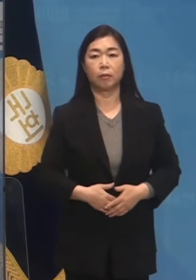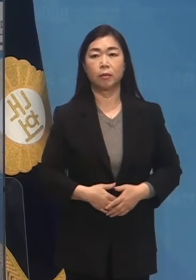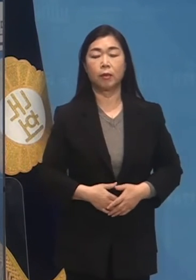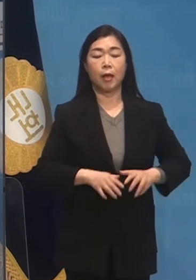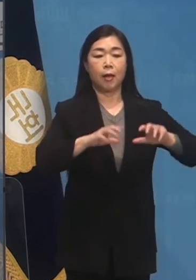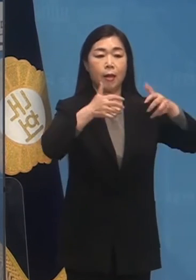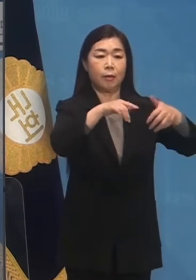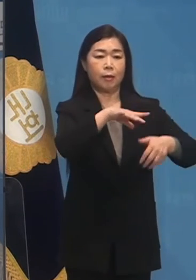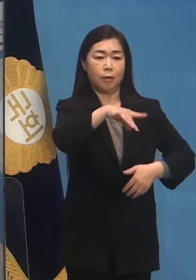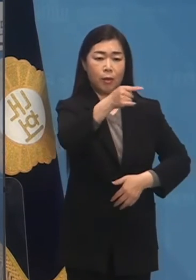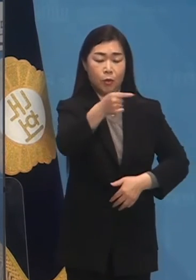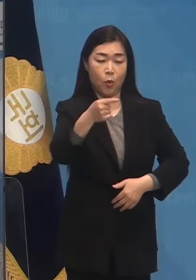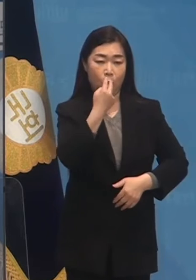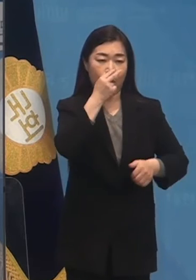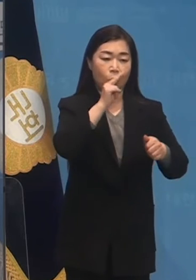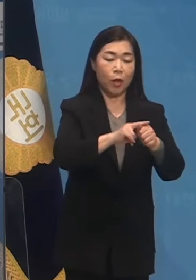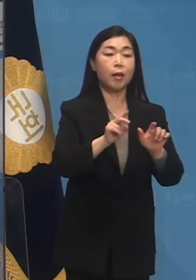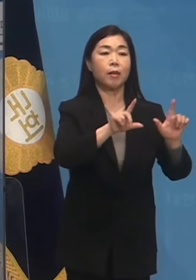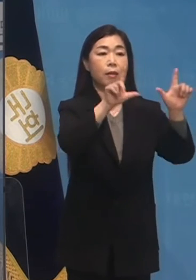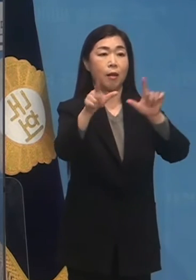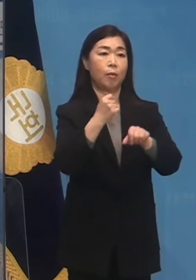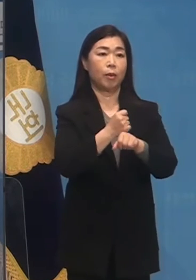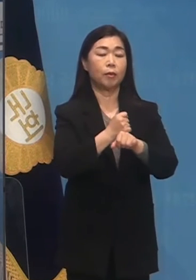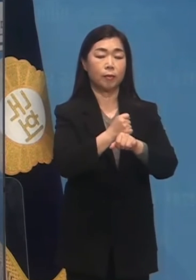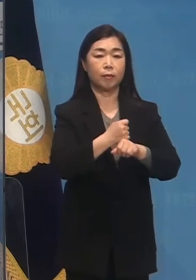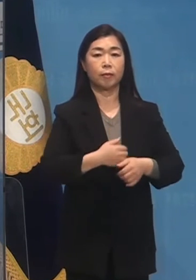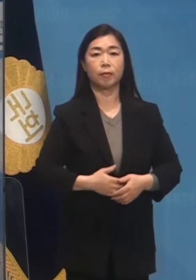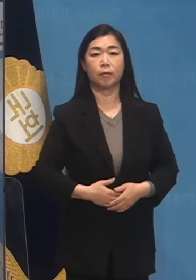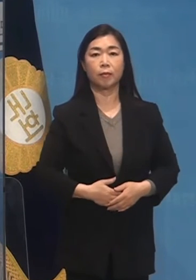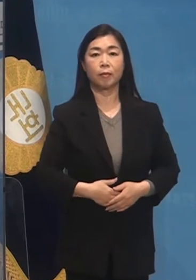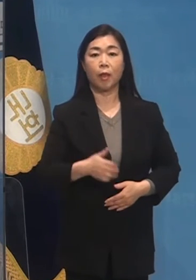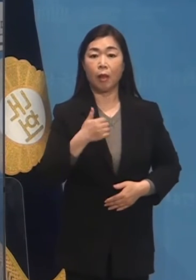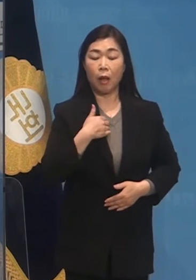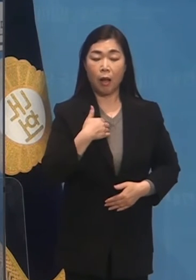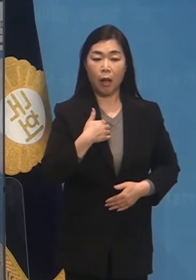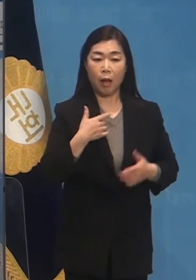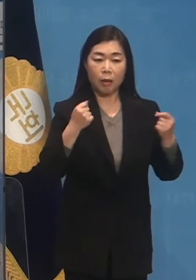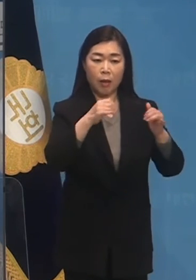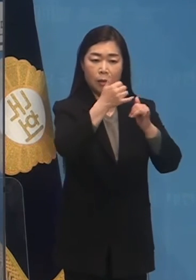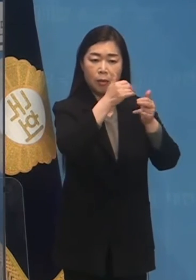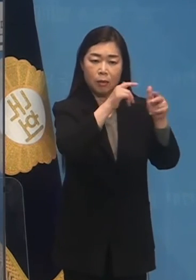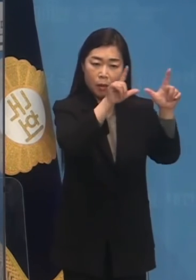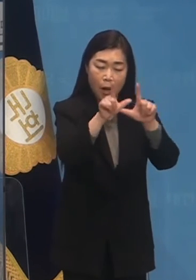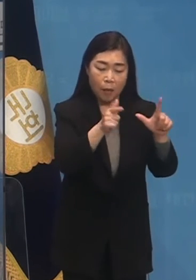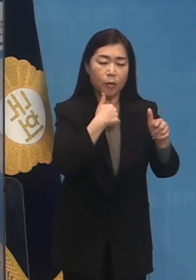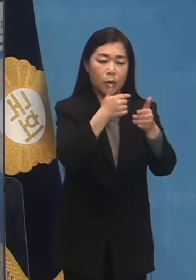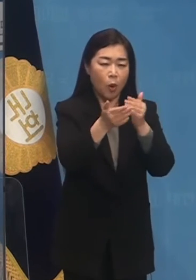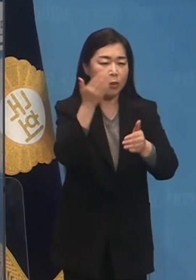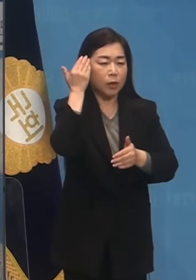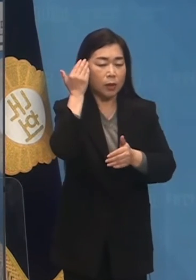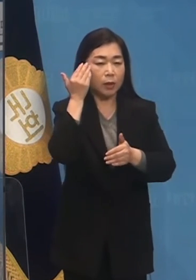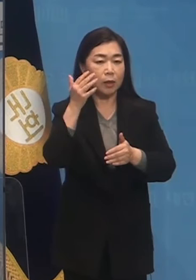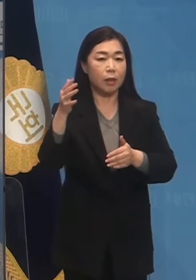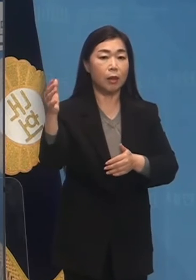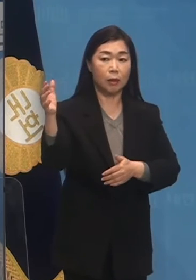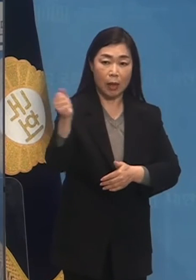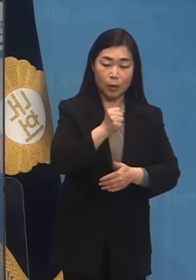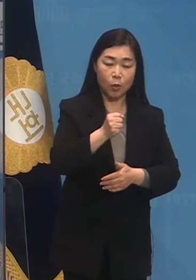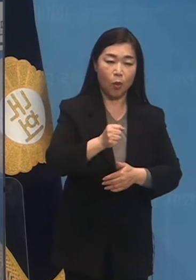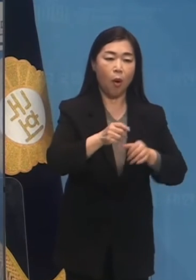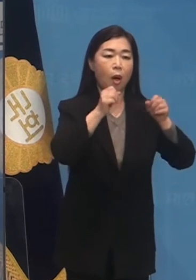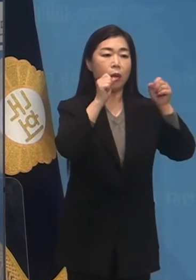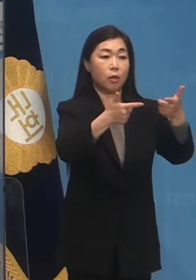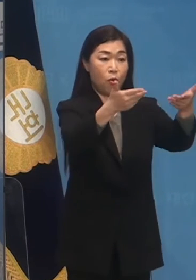세상에서 최초의 도전하는 삶을 지향하며 살아왔습니다. 저희 이런 삶의 경험과 지식을 기회가